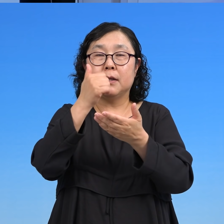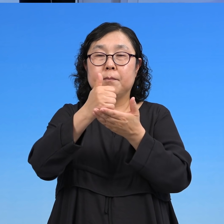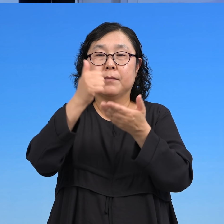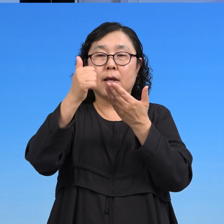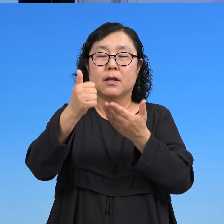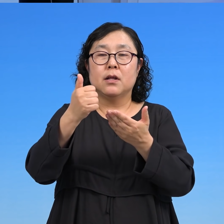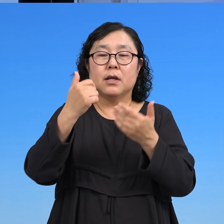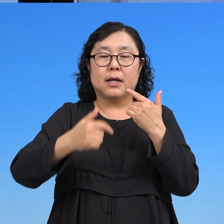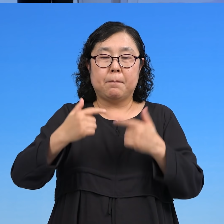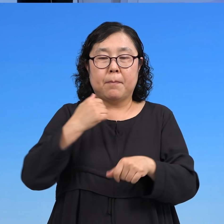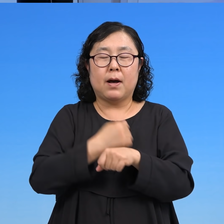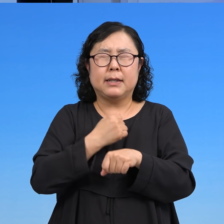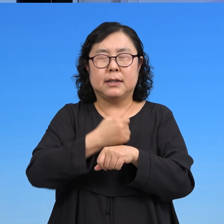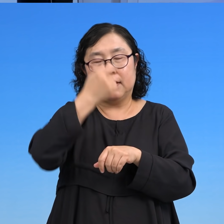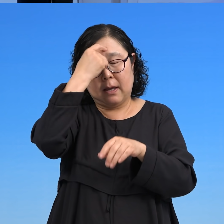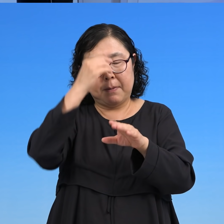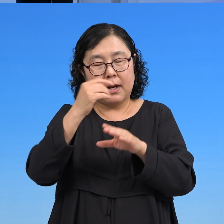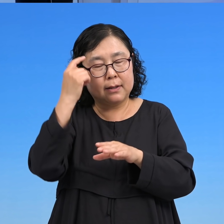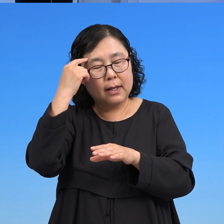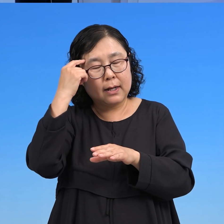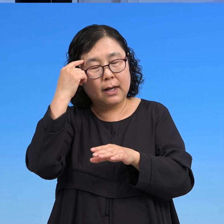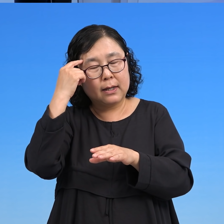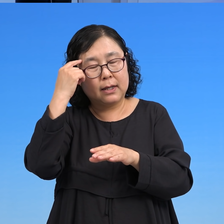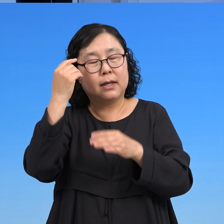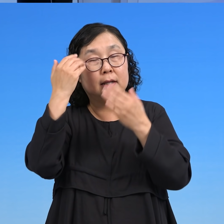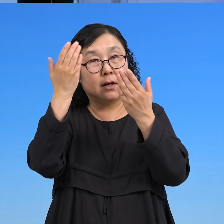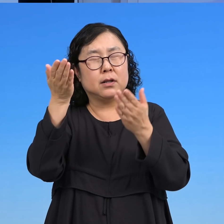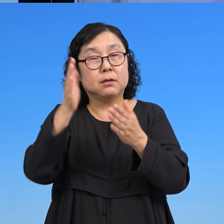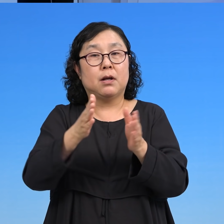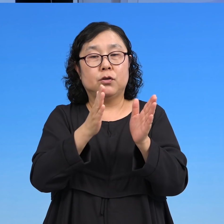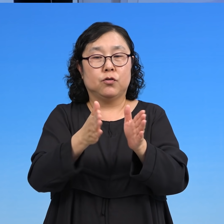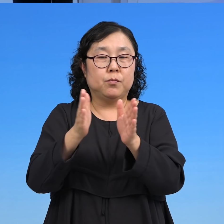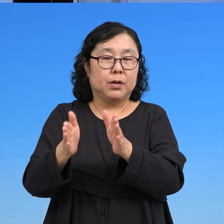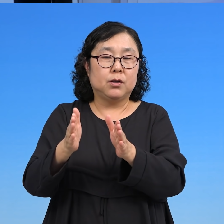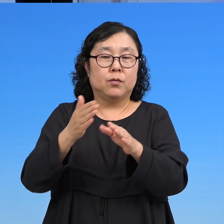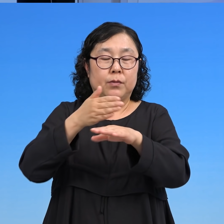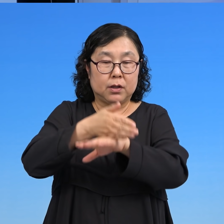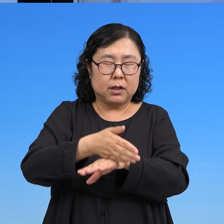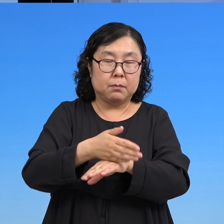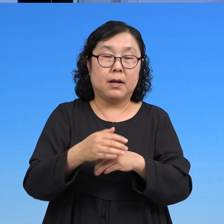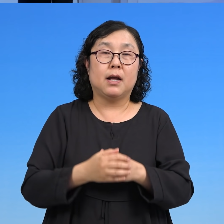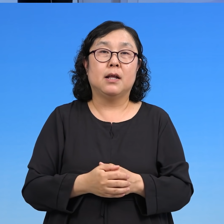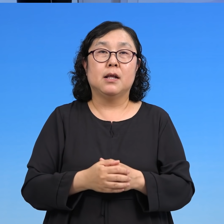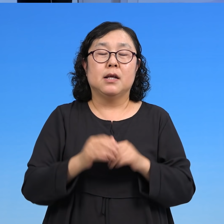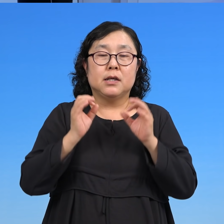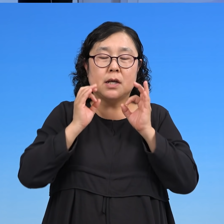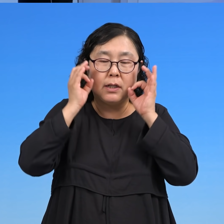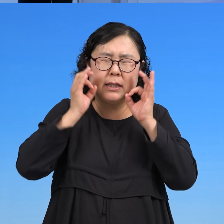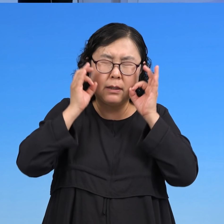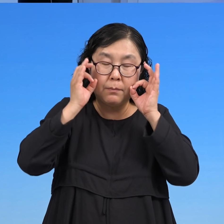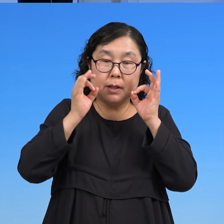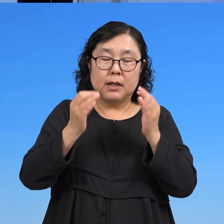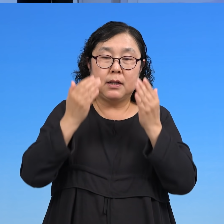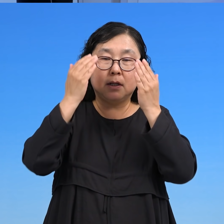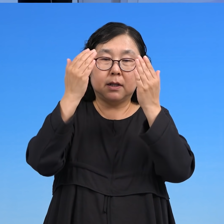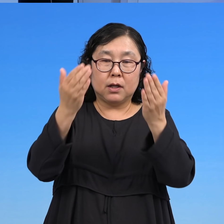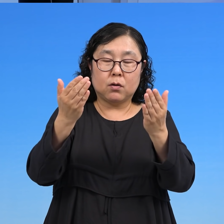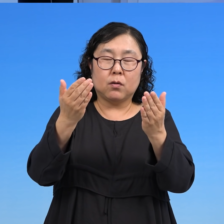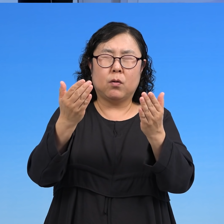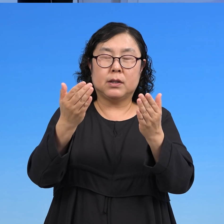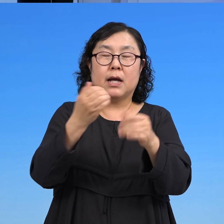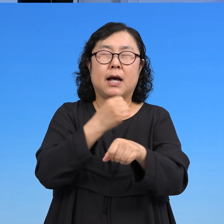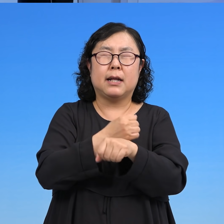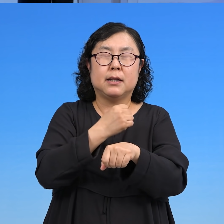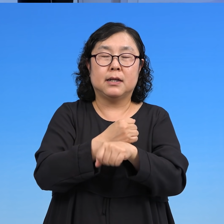하나님께서도 기뻐하시는 예배라는 생각이 들었던 것은 준비는 좀 늦었지만 그래도 힘을 다해 드리고자 하는 마음과